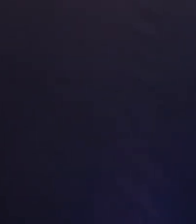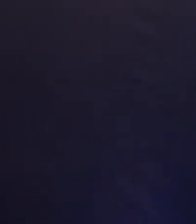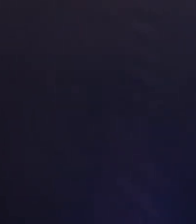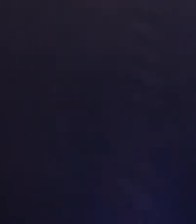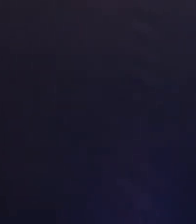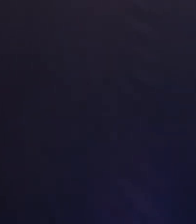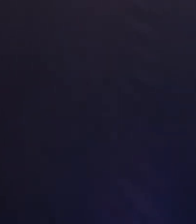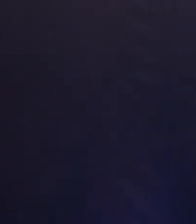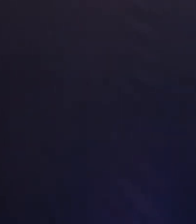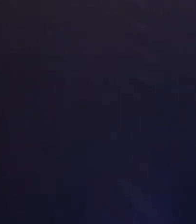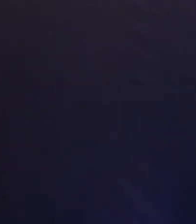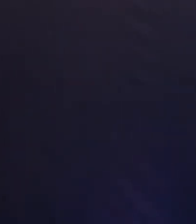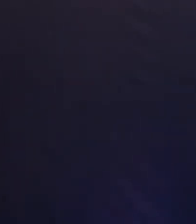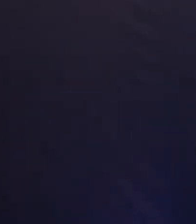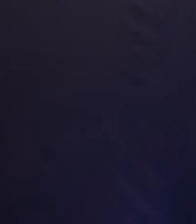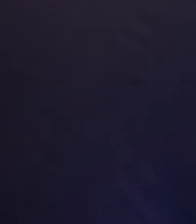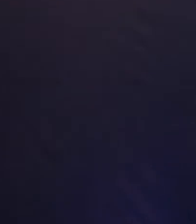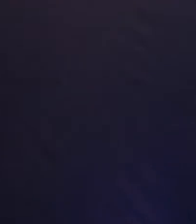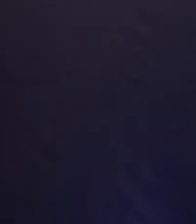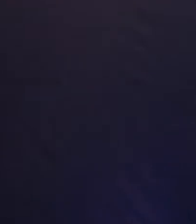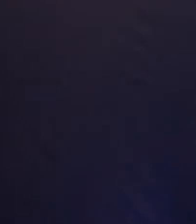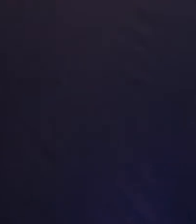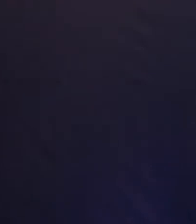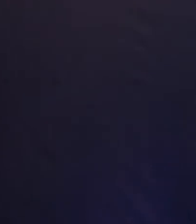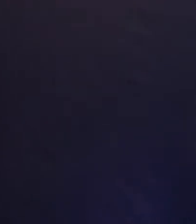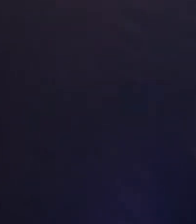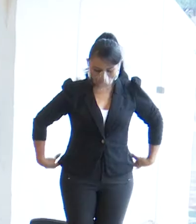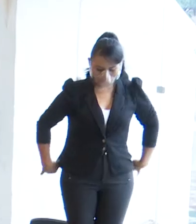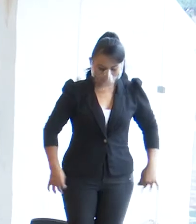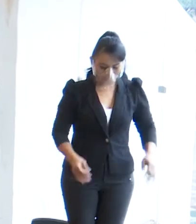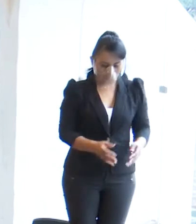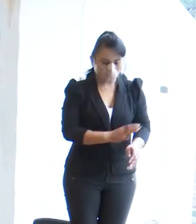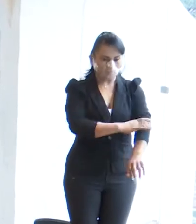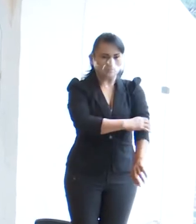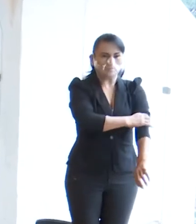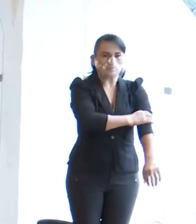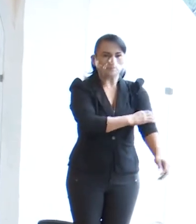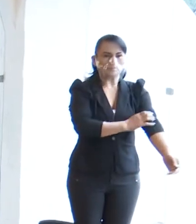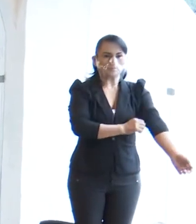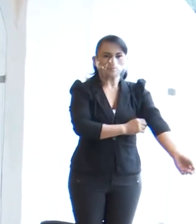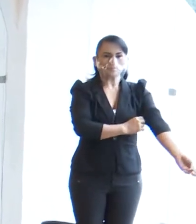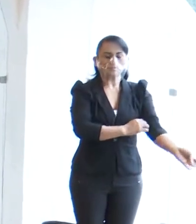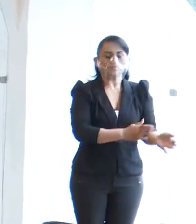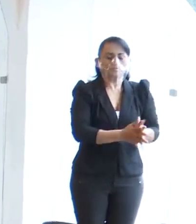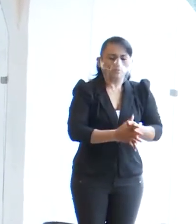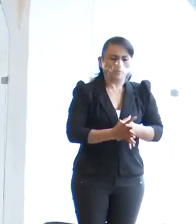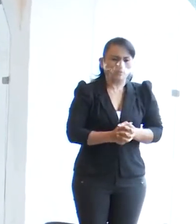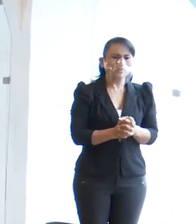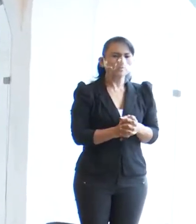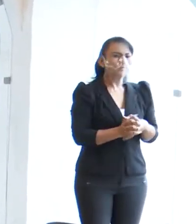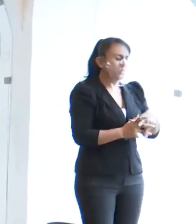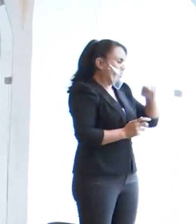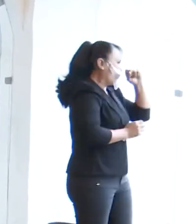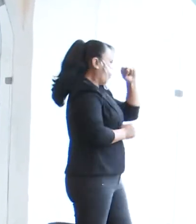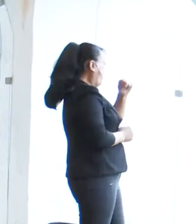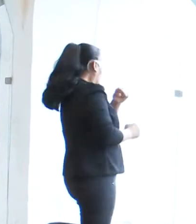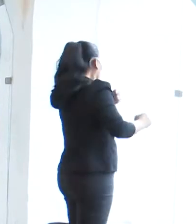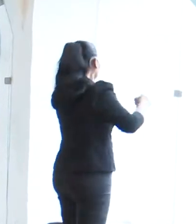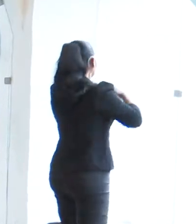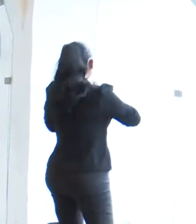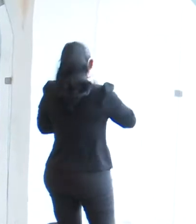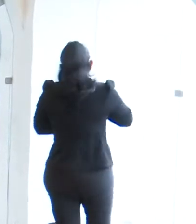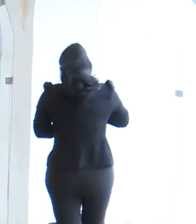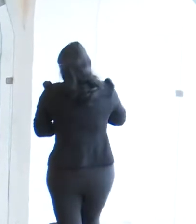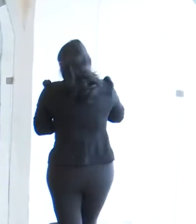micro, pequeñas y medianas empresas, así como a estudiantes. Lo anterior lo dio a conocer la titular de la dependencia, Tania Palacios Curi, quien refirió que